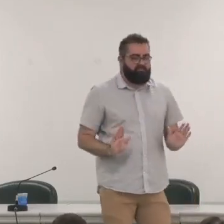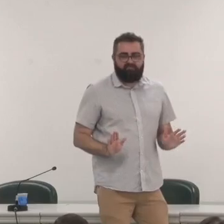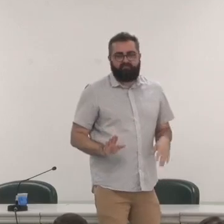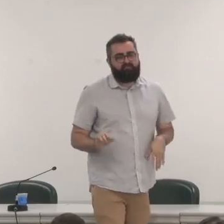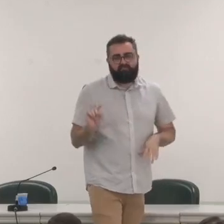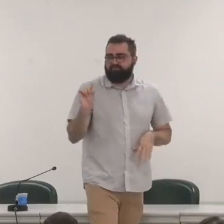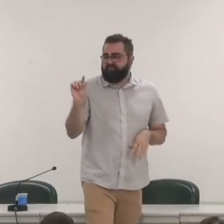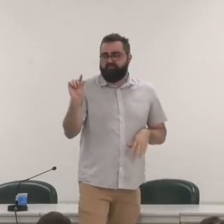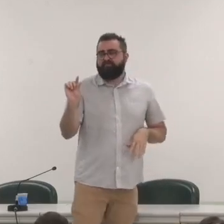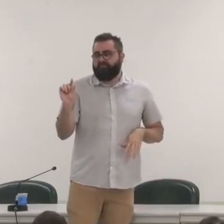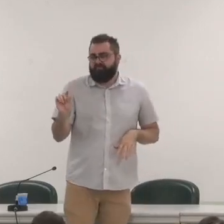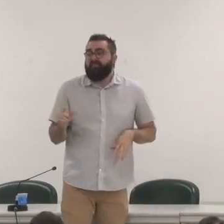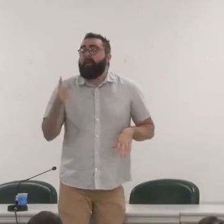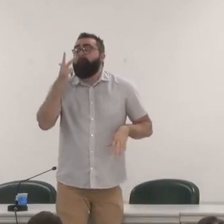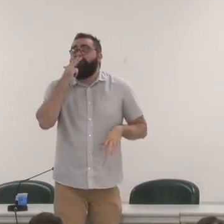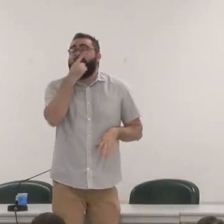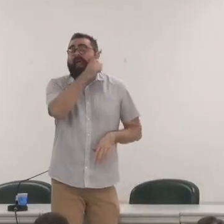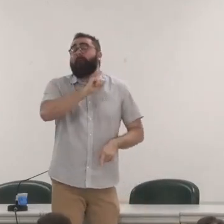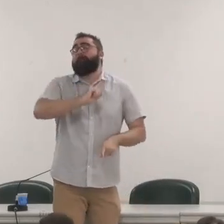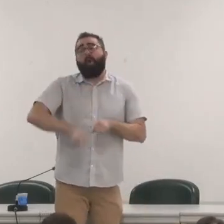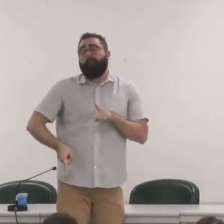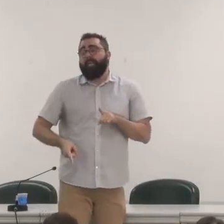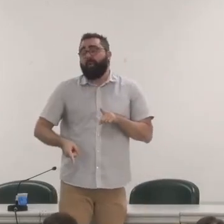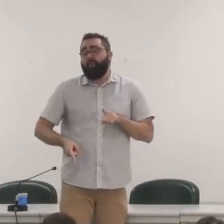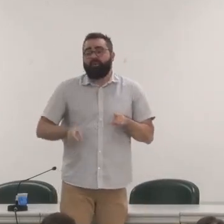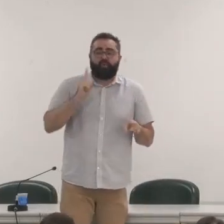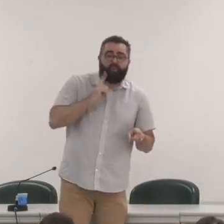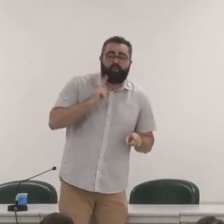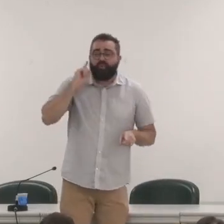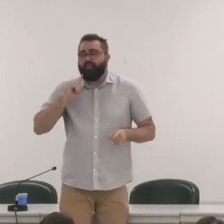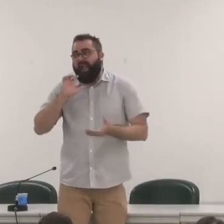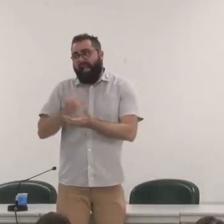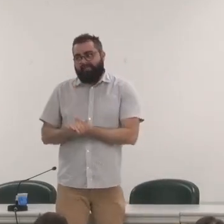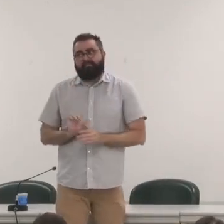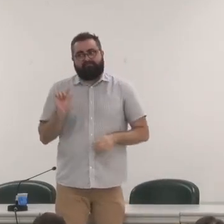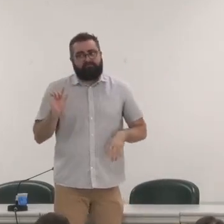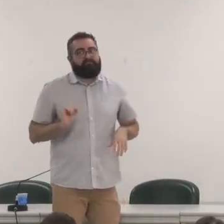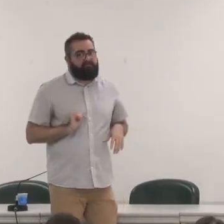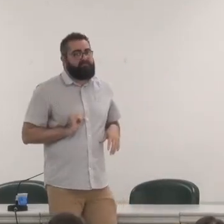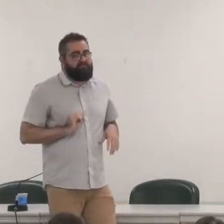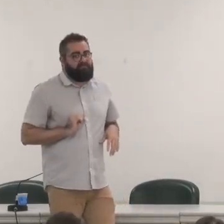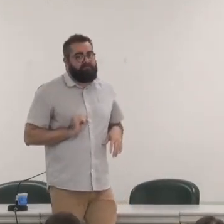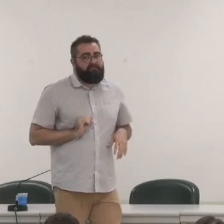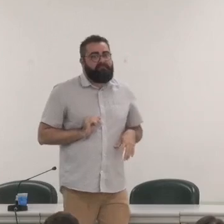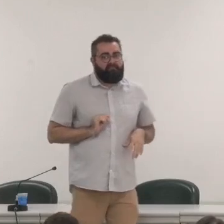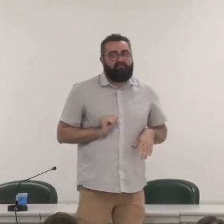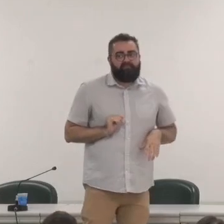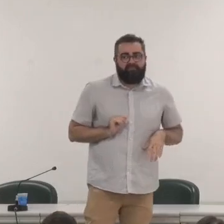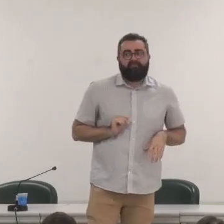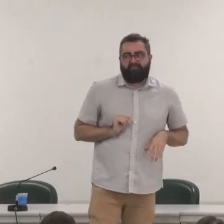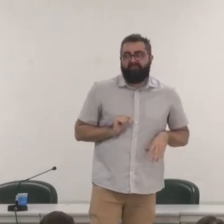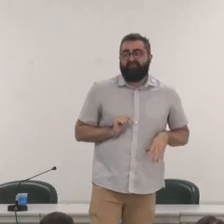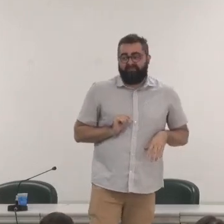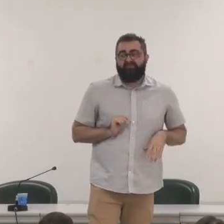em que não se nascem mais pessoas surdas. Parece que os casamentos consanguíneos entre pessoas surdas